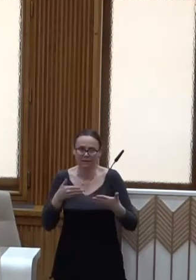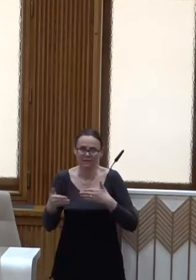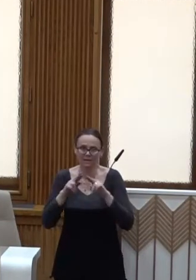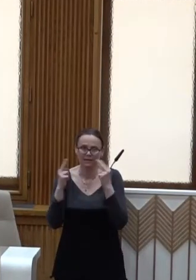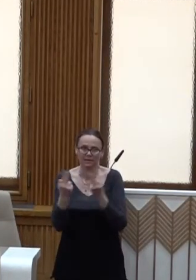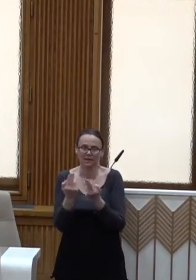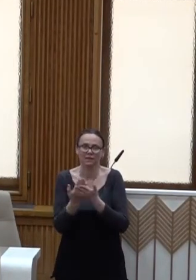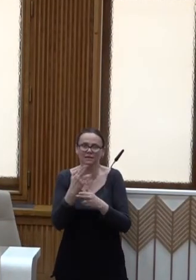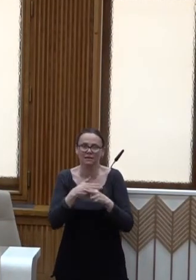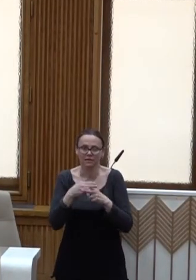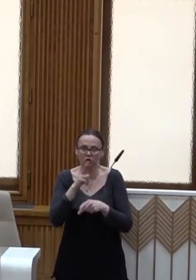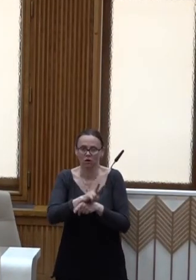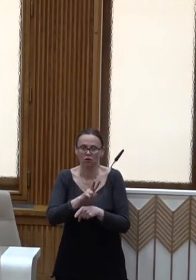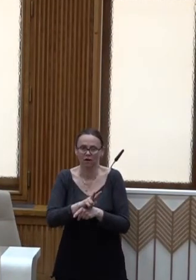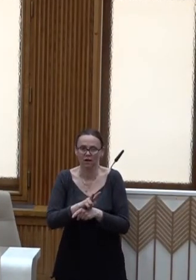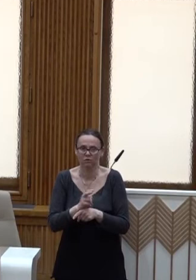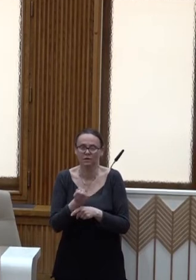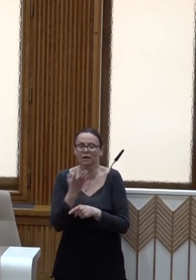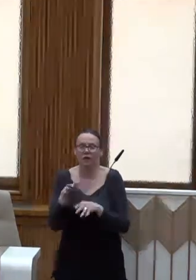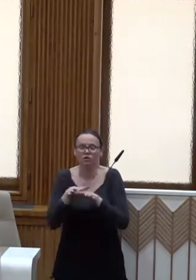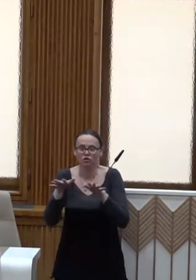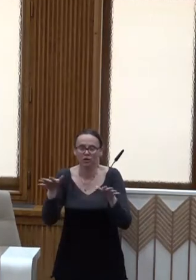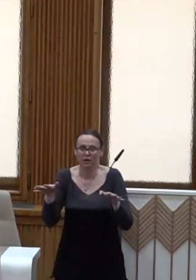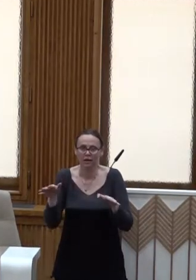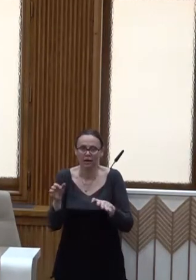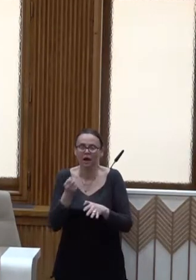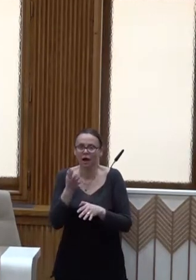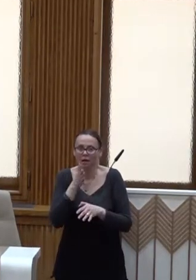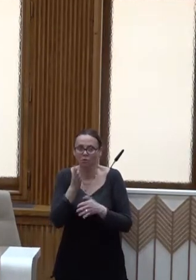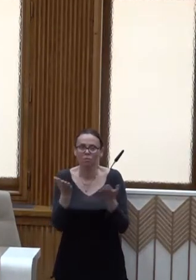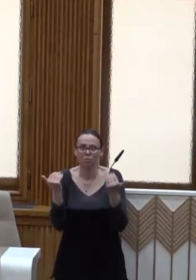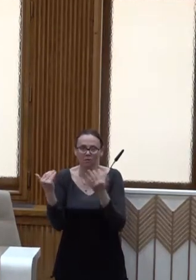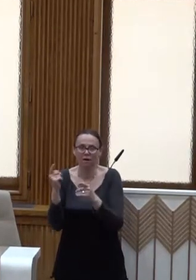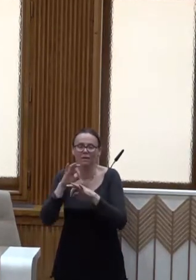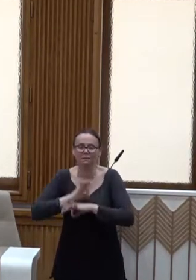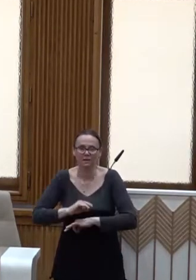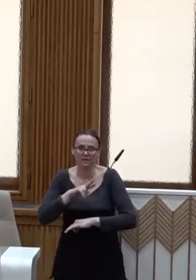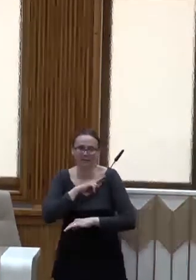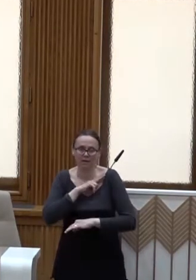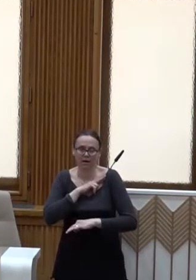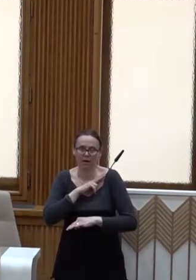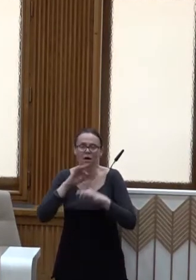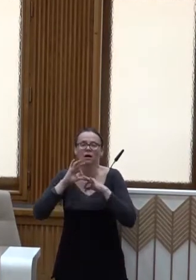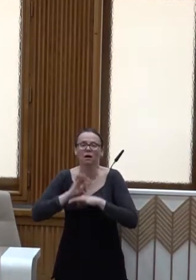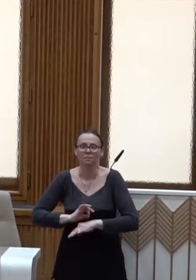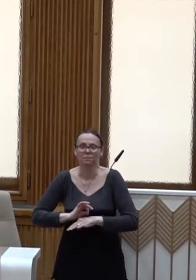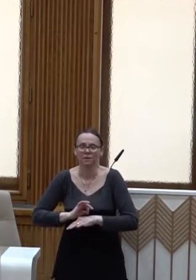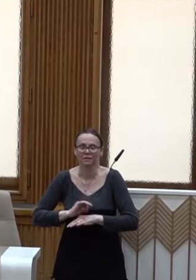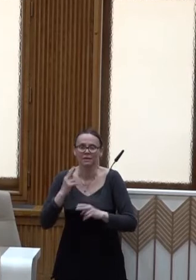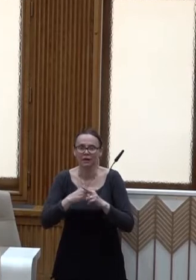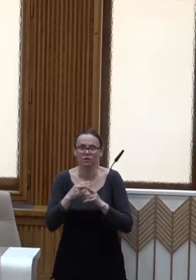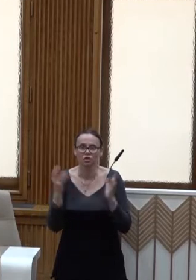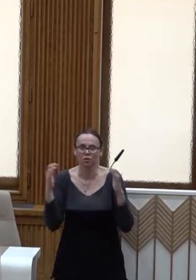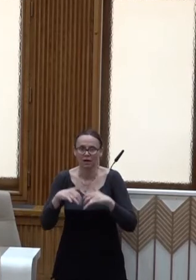Sveta za nacionalno varnost, kamor razširjene, kamor bomo vabili predsednika republike, predsednika